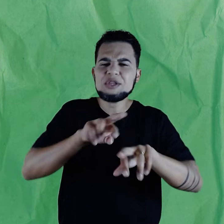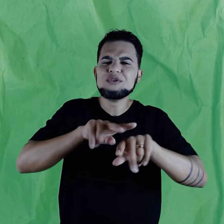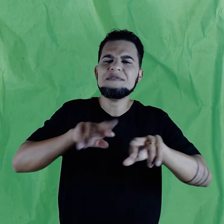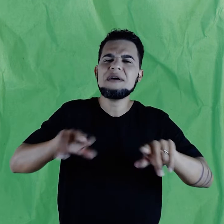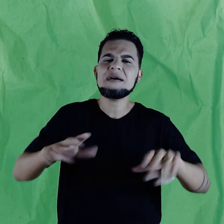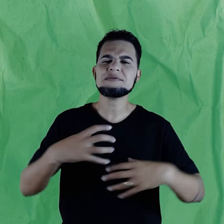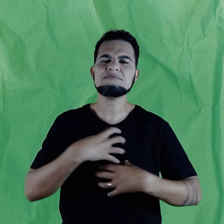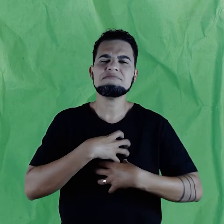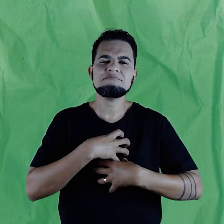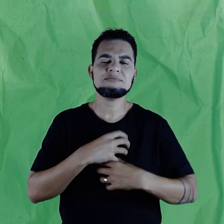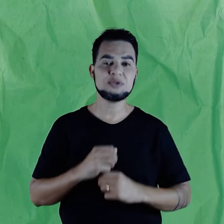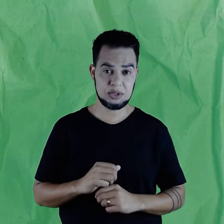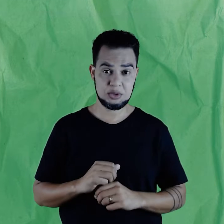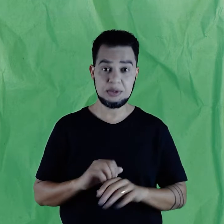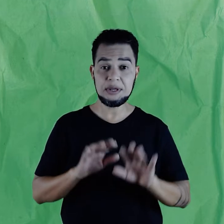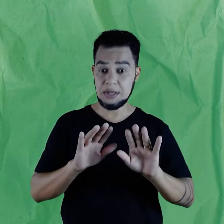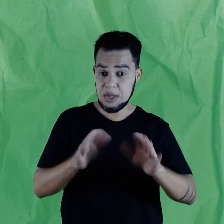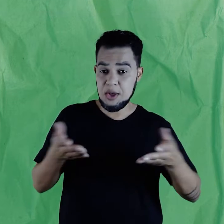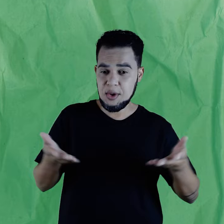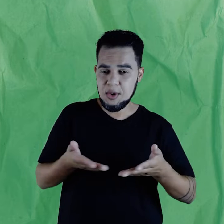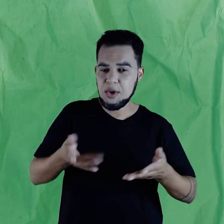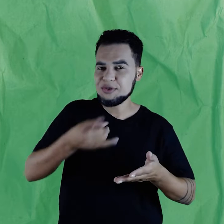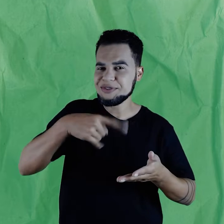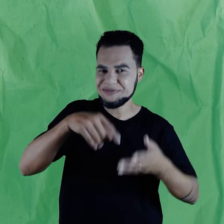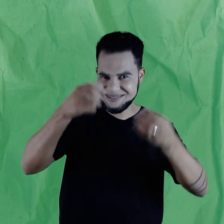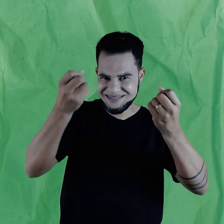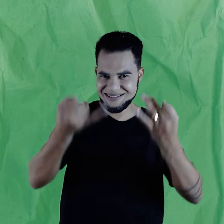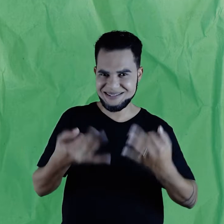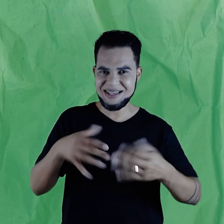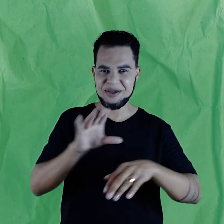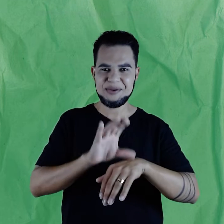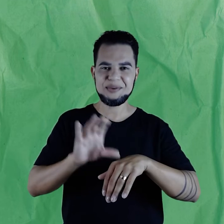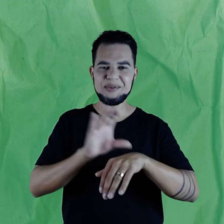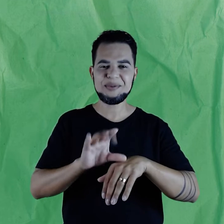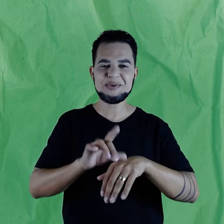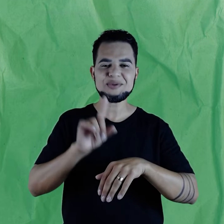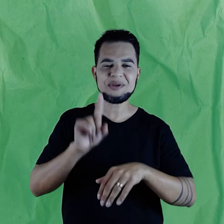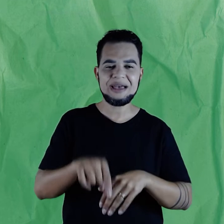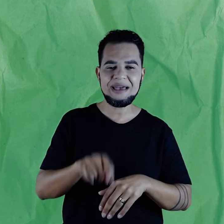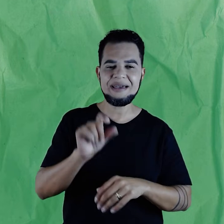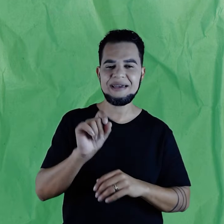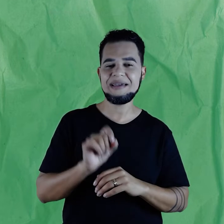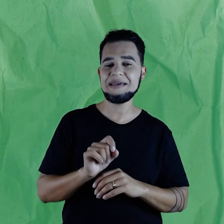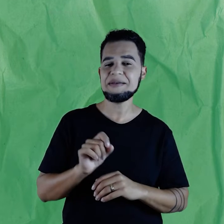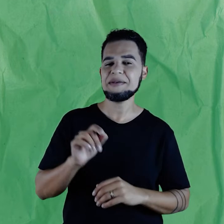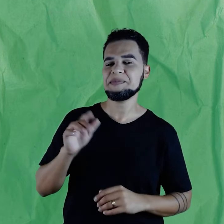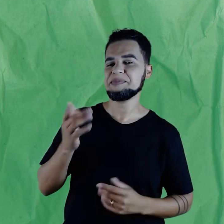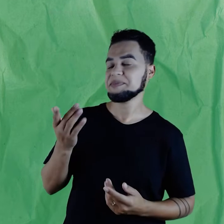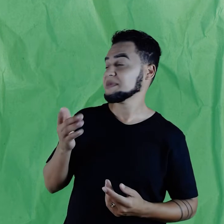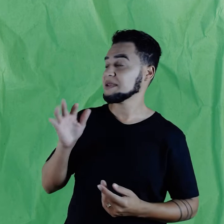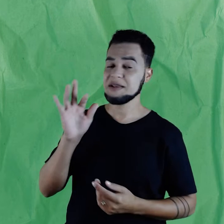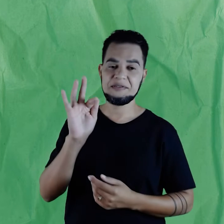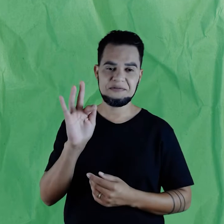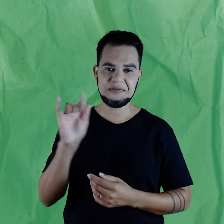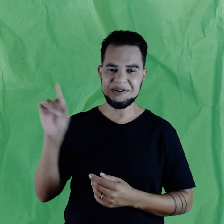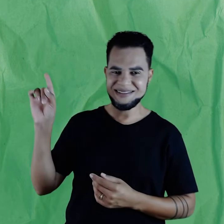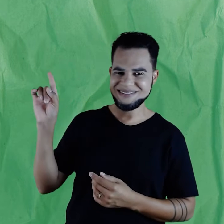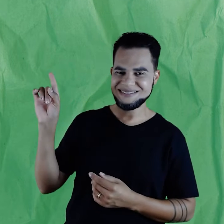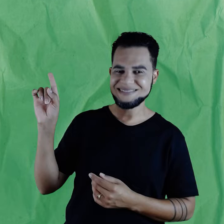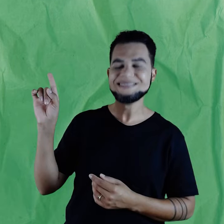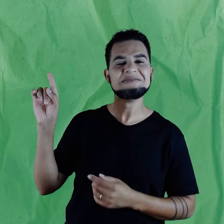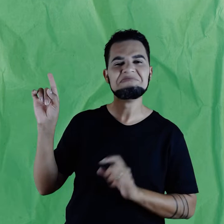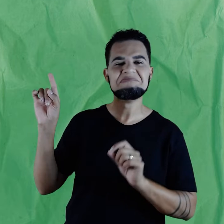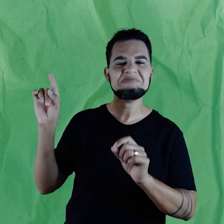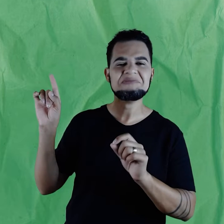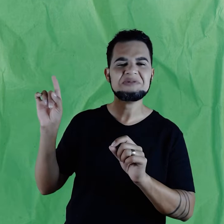formas. O que a gente vai estar falando um pouco aqui no curso é da arquitetura REST. Então são REST APIs. E o que